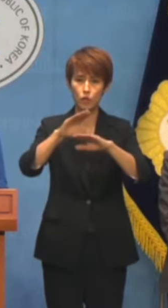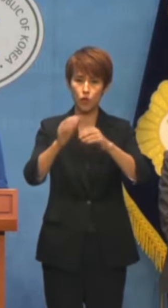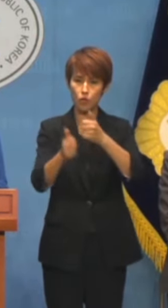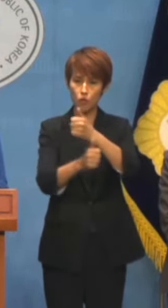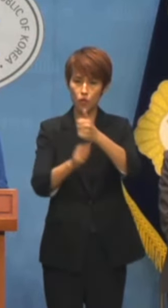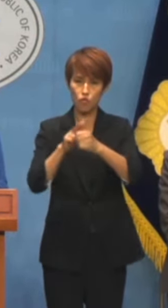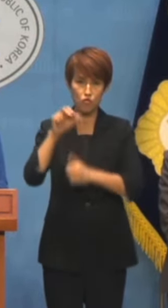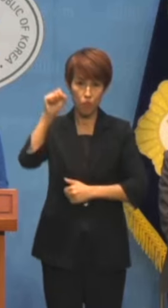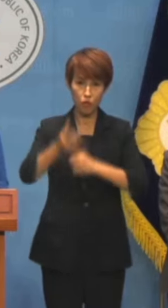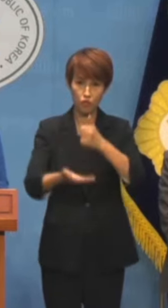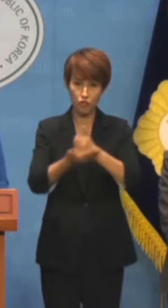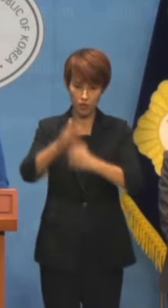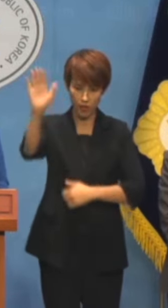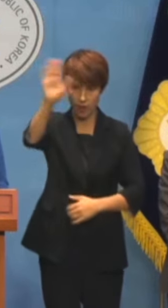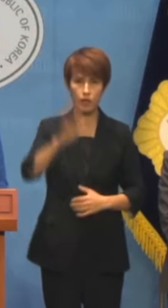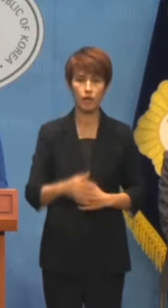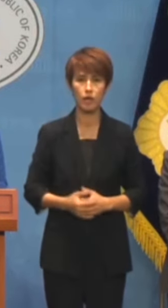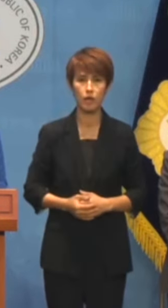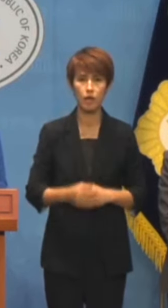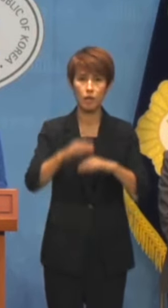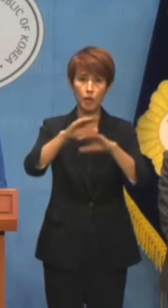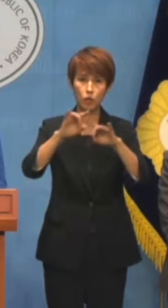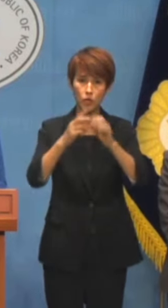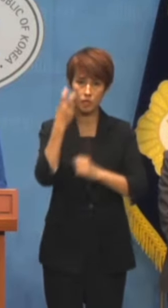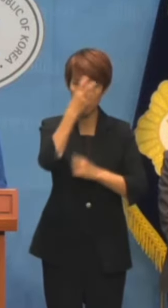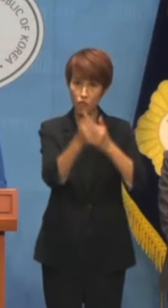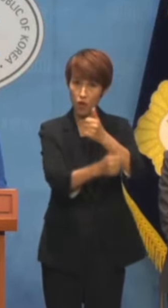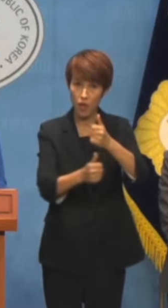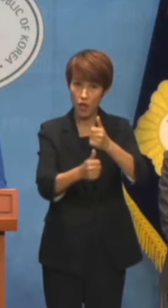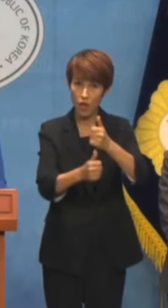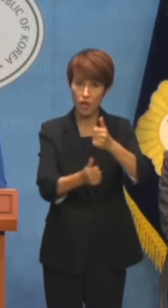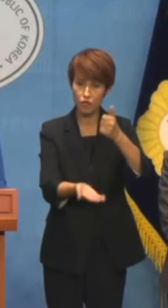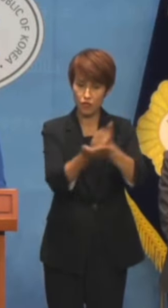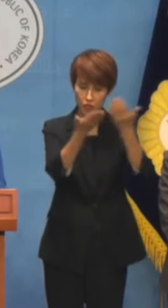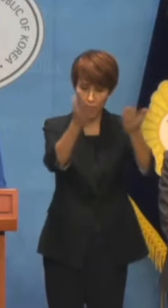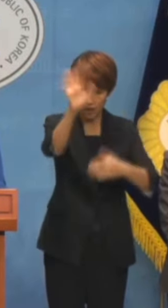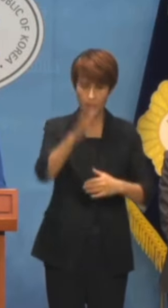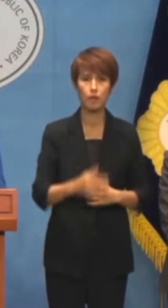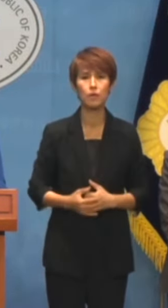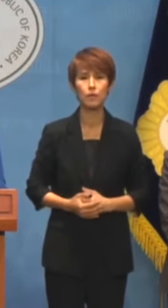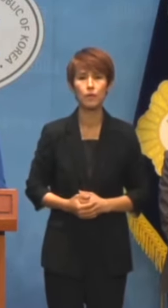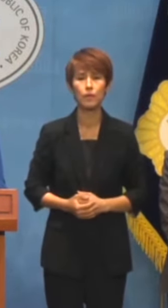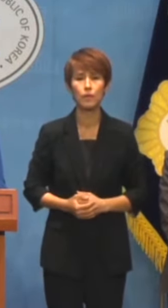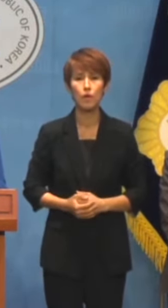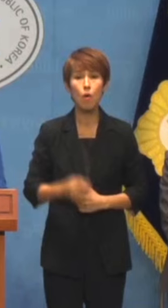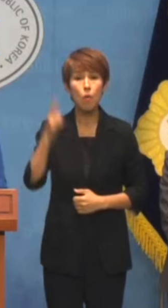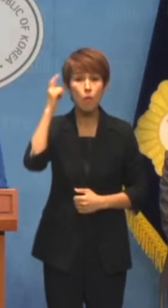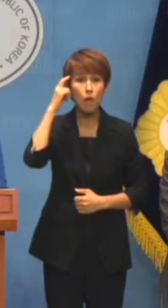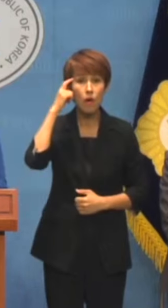방통위원 후보 추천하지 않을 것입니다. 방송통신심의위원회 위원도 추천하지 않을 것입니다.